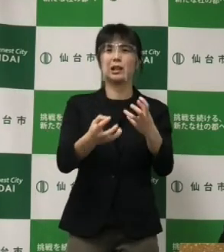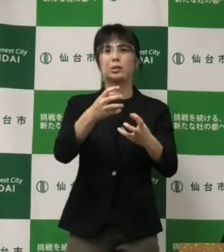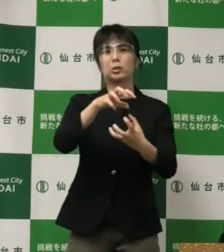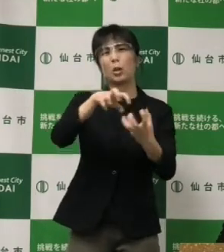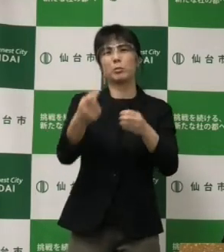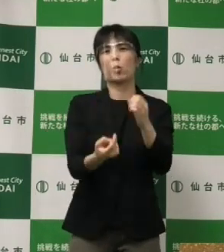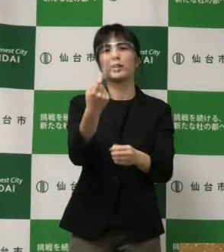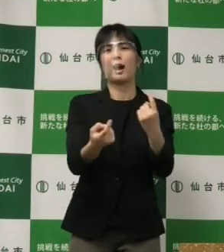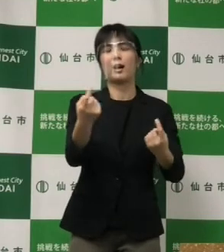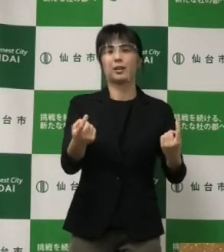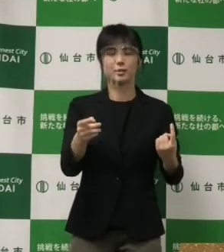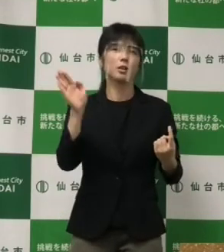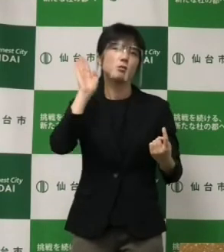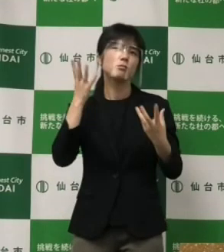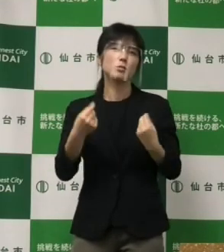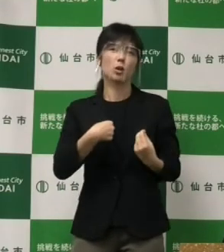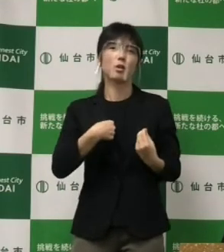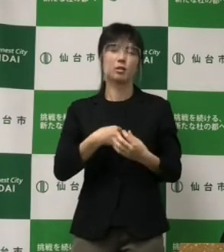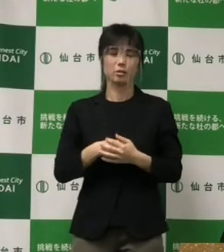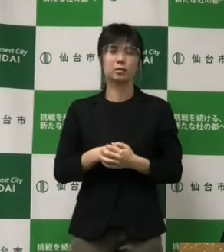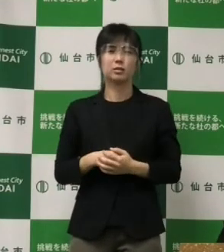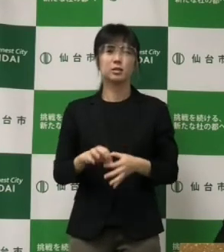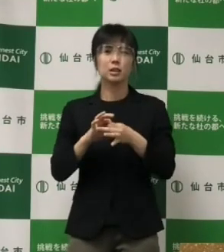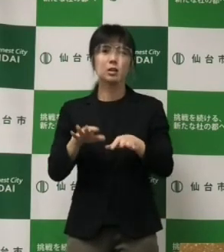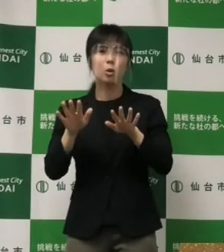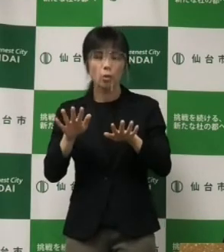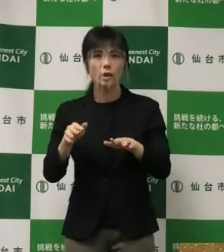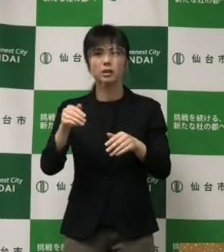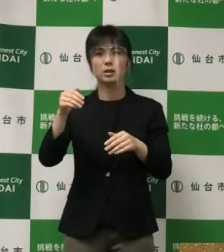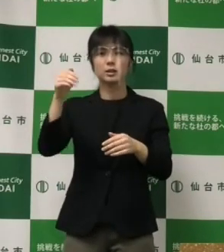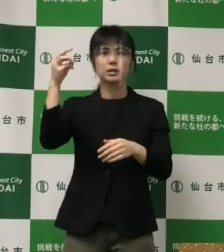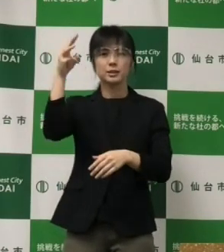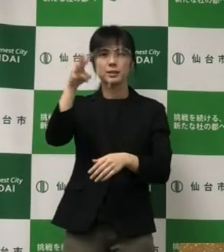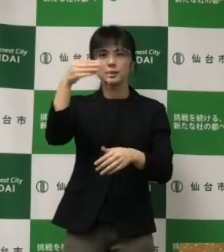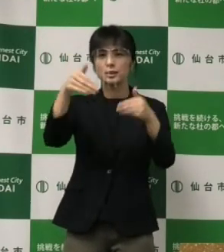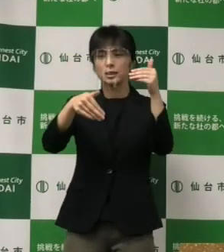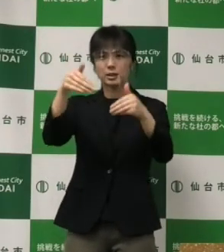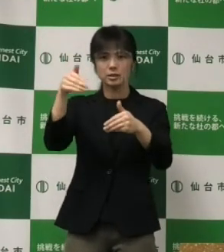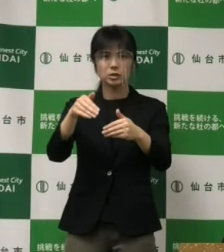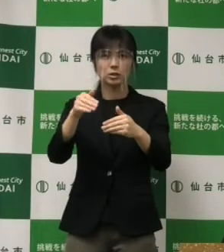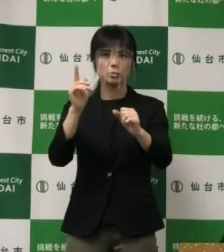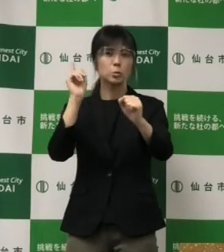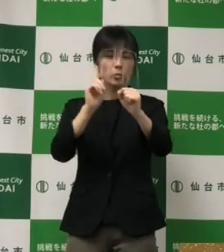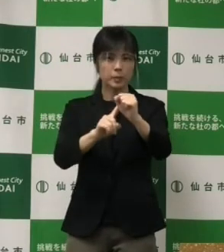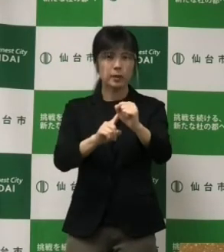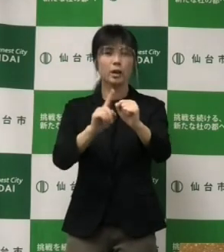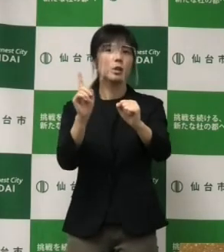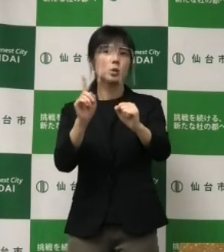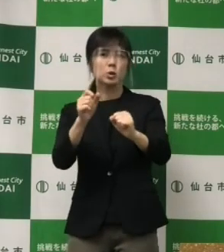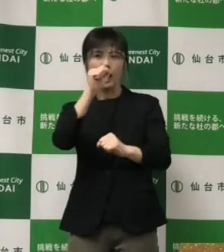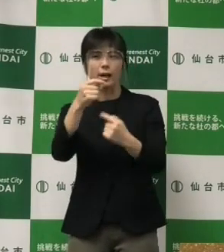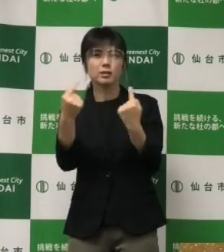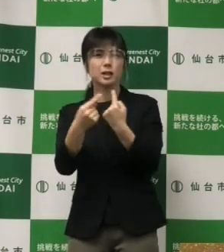点についてですね、今回参院選に向けてやはり、まあ、どういうふうなこう改善をしていかなければ